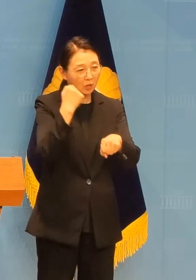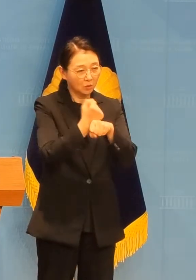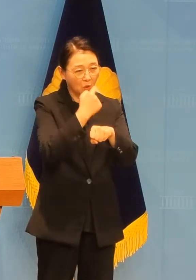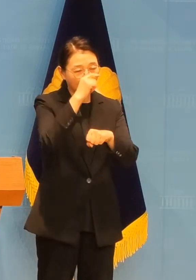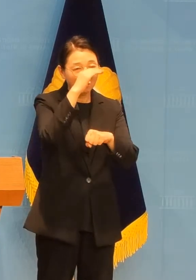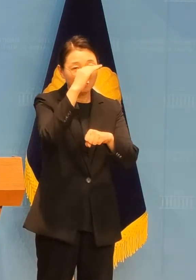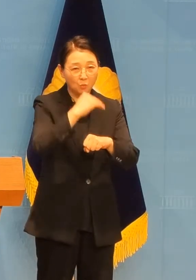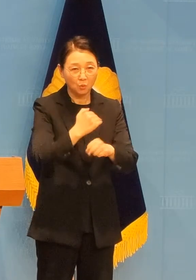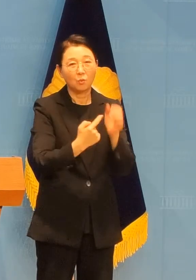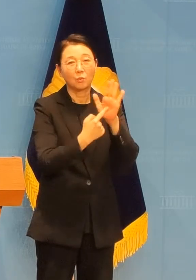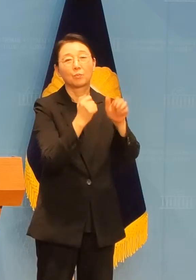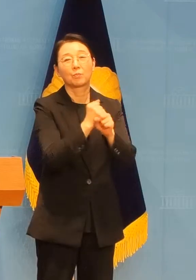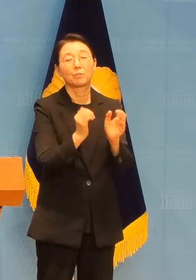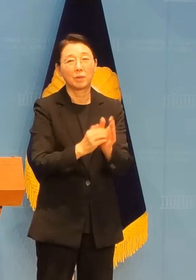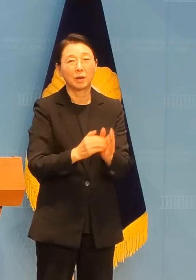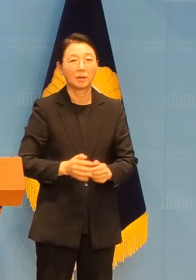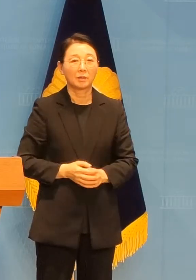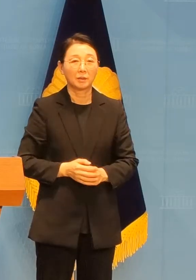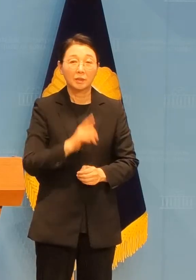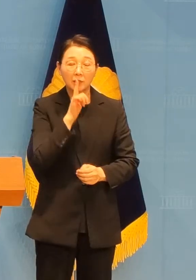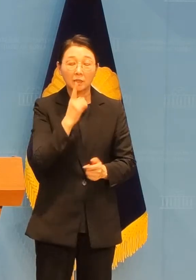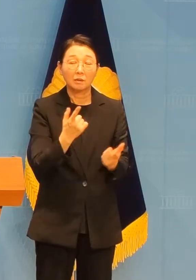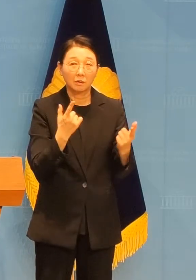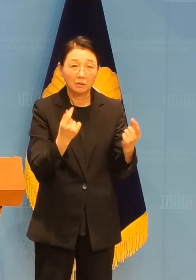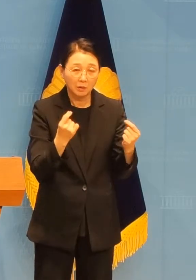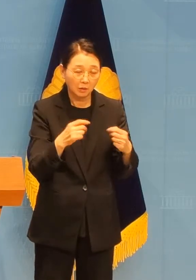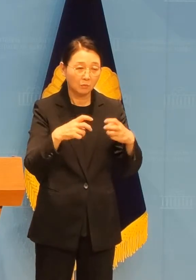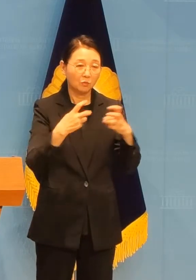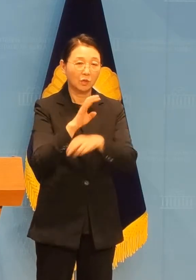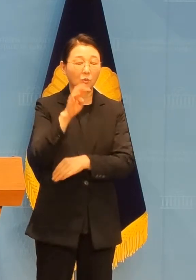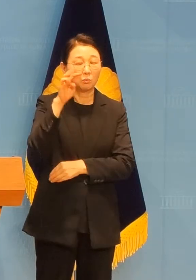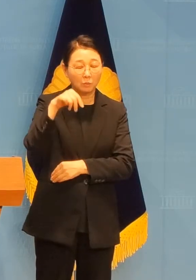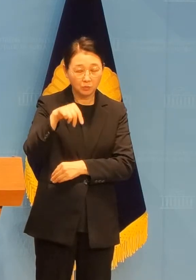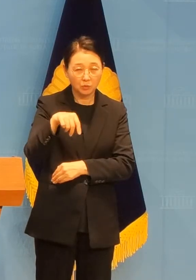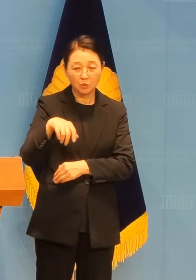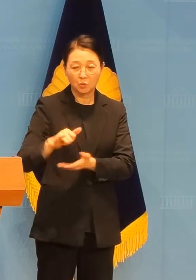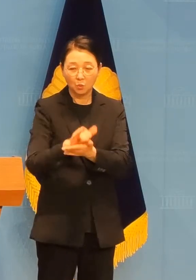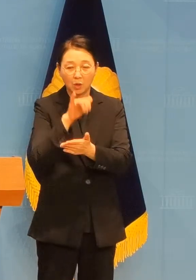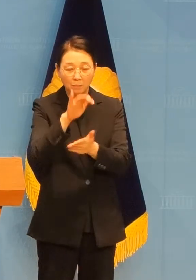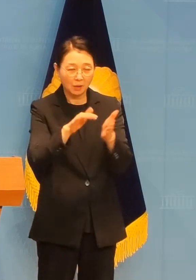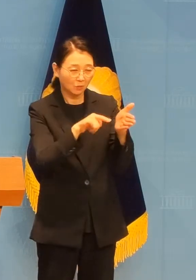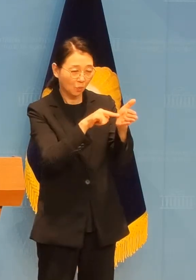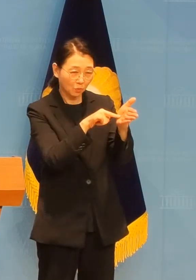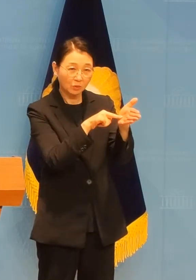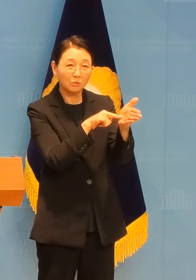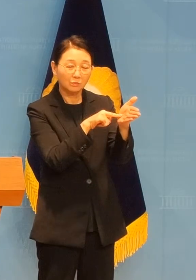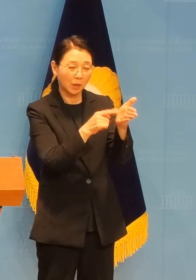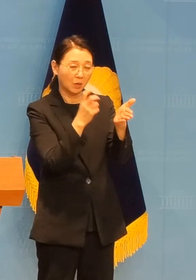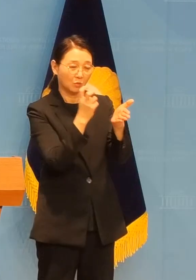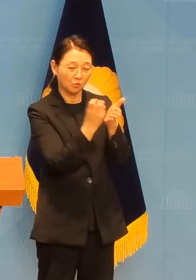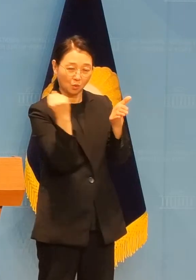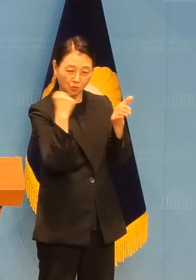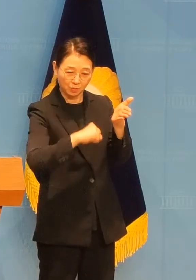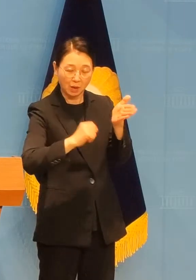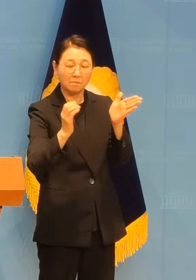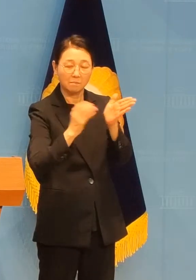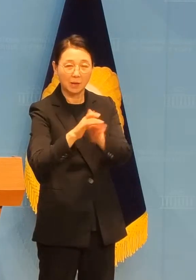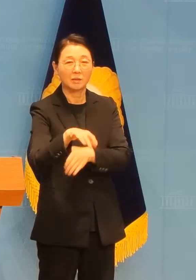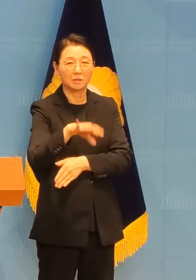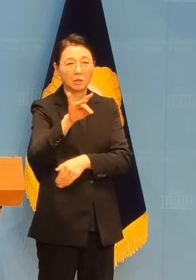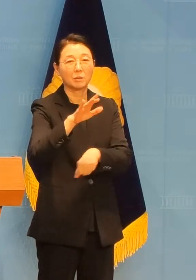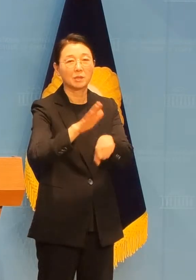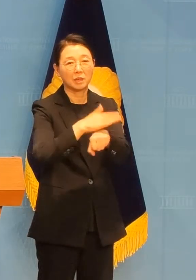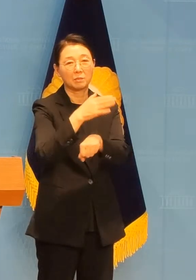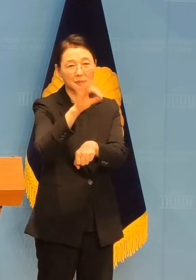보고서가 공개됐습니다. 이와 함께 국토부가 무안공항의 콘크리트 둔덕이 규정을 위반했다며 처음으로